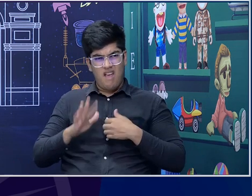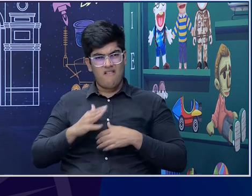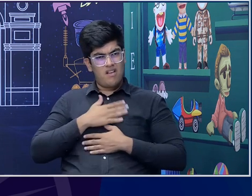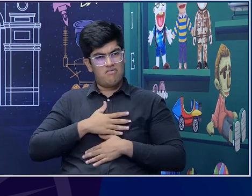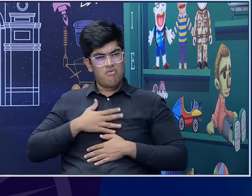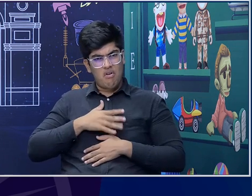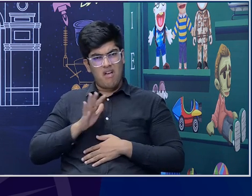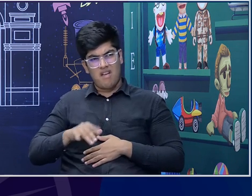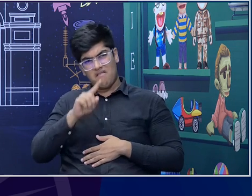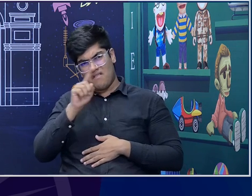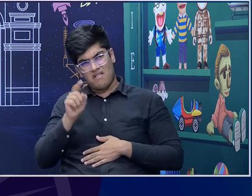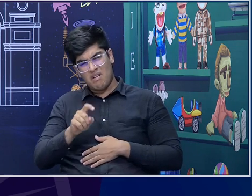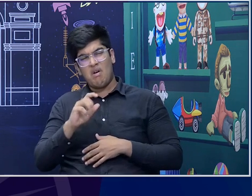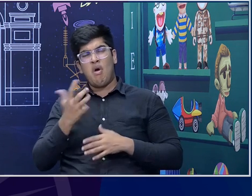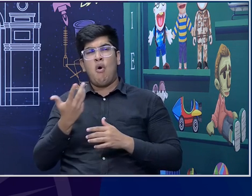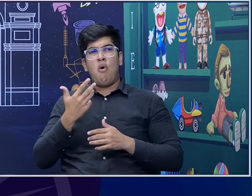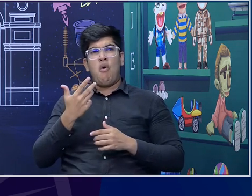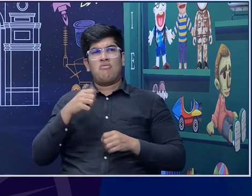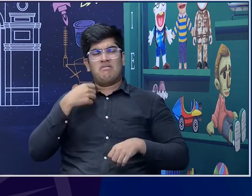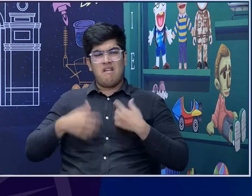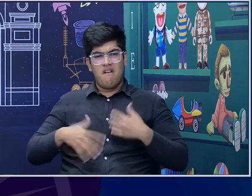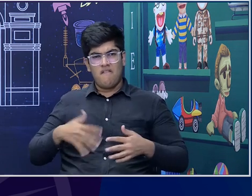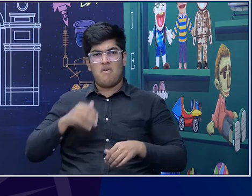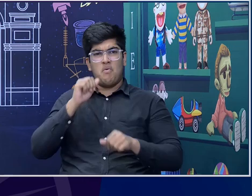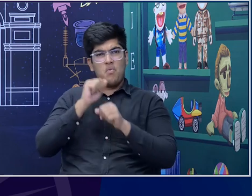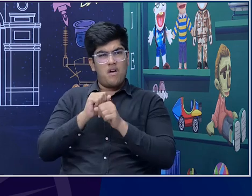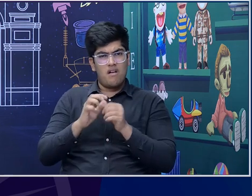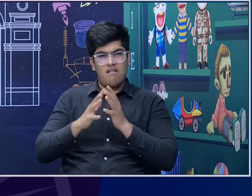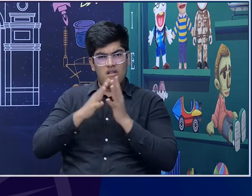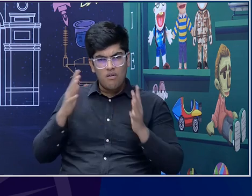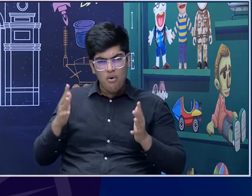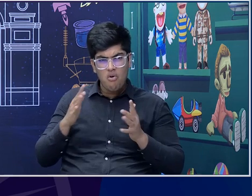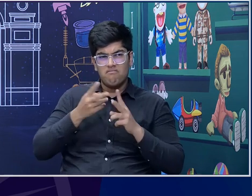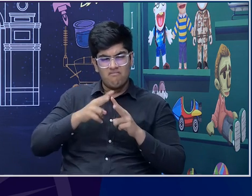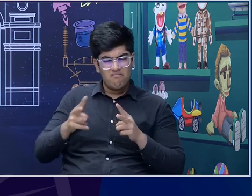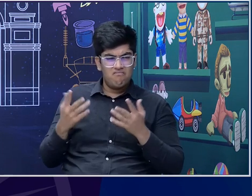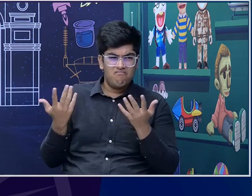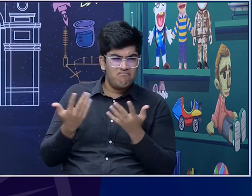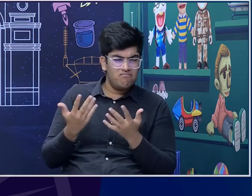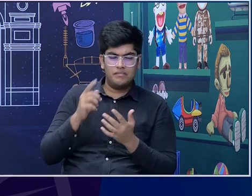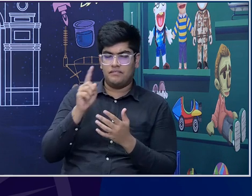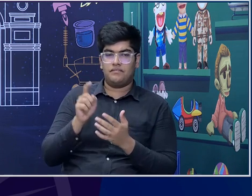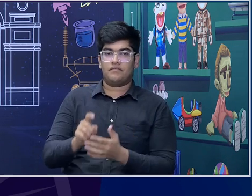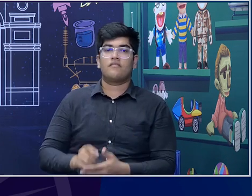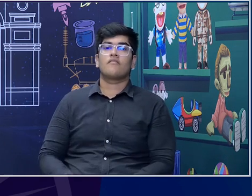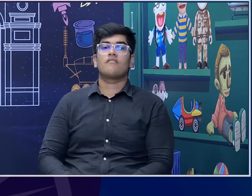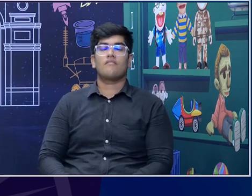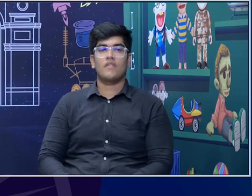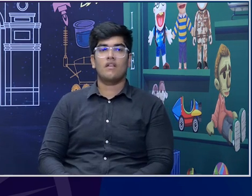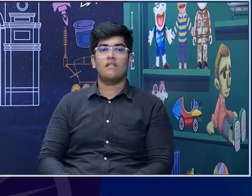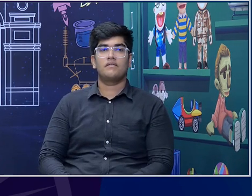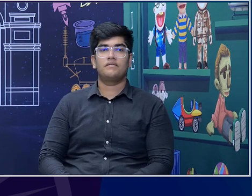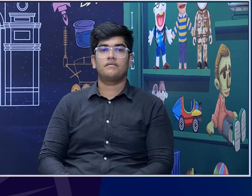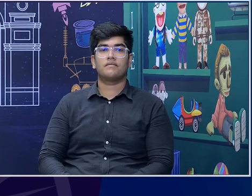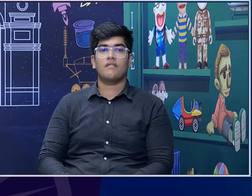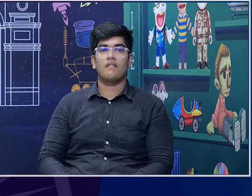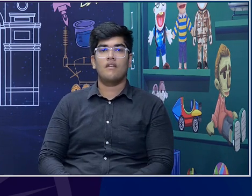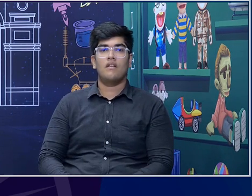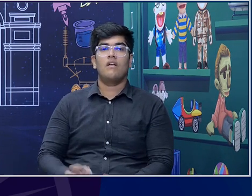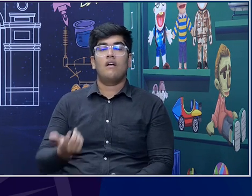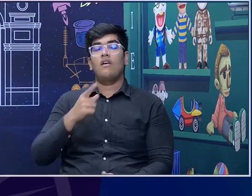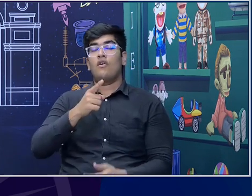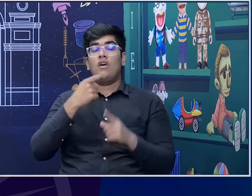होती जादा कश्ट जायक होती थी मैम किस तरह से होती थी हमारे स्टुडेंट्स और लर्नर्स भी जानना चाहते हैं लेको बच्चो जो डाकिया थे